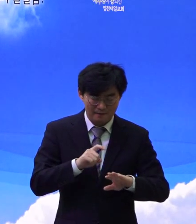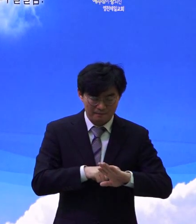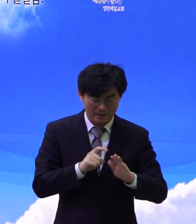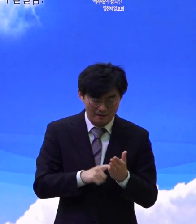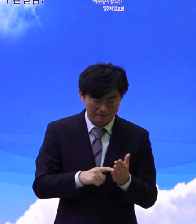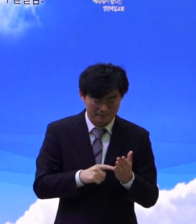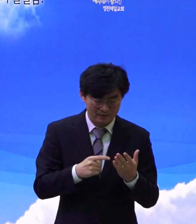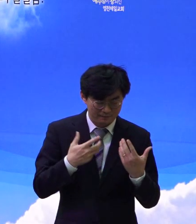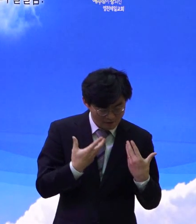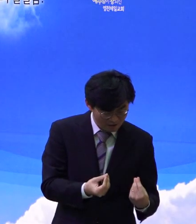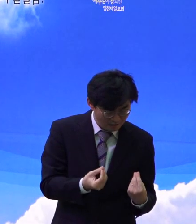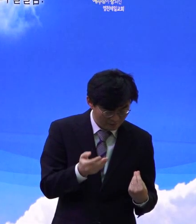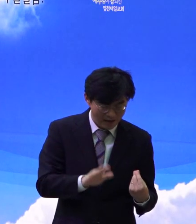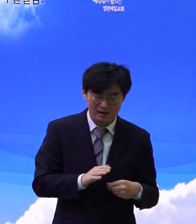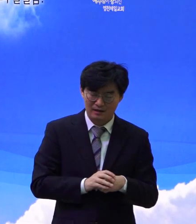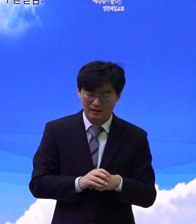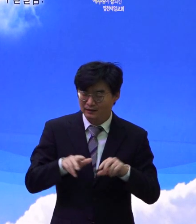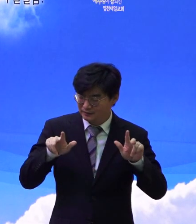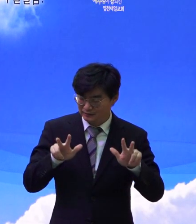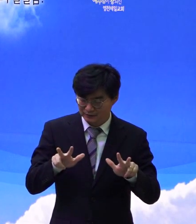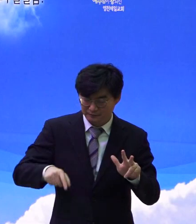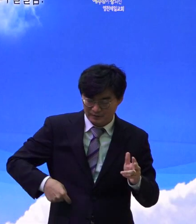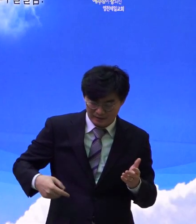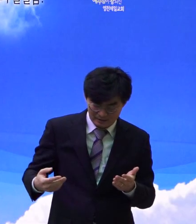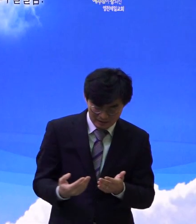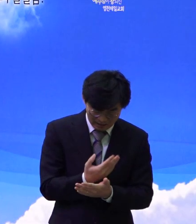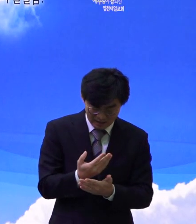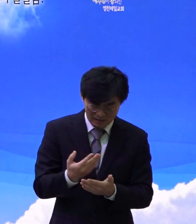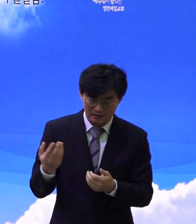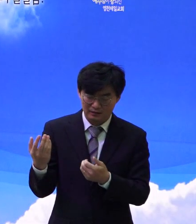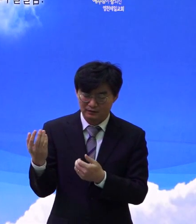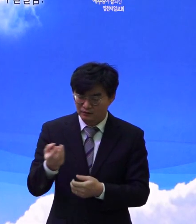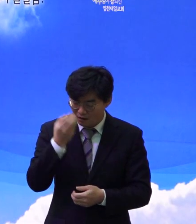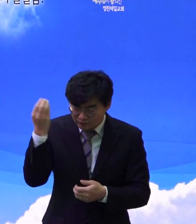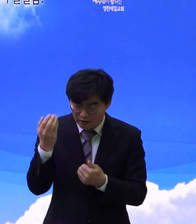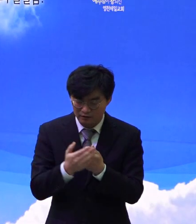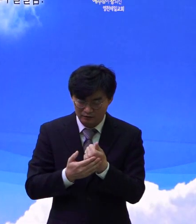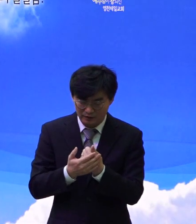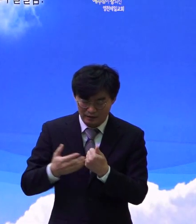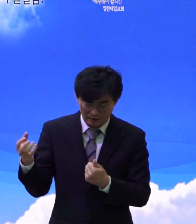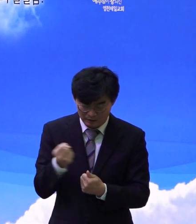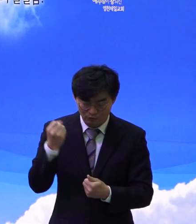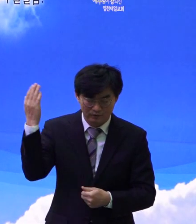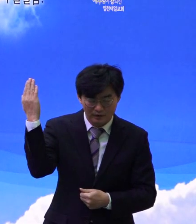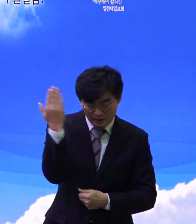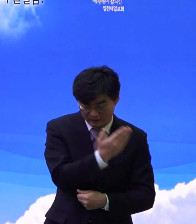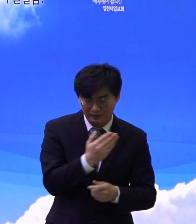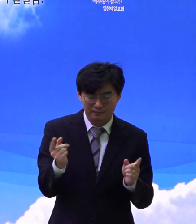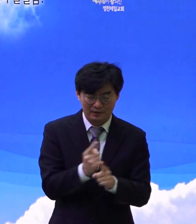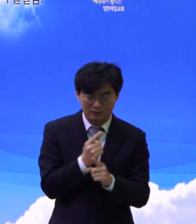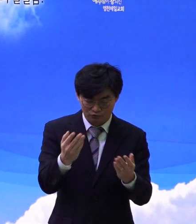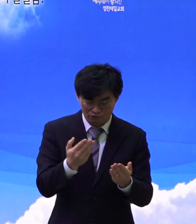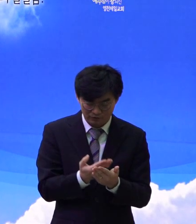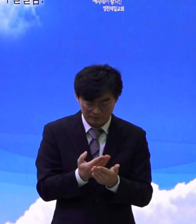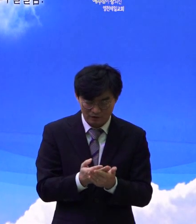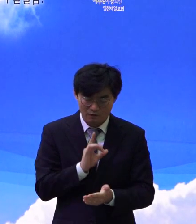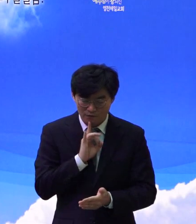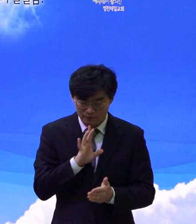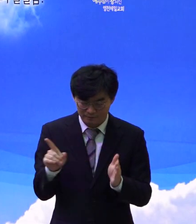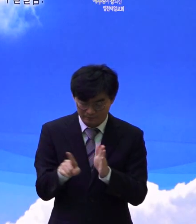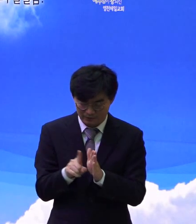중심을 진정한 회개와 성령의 은혜로 정결케 시켜주시고 오직 믿음으로